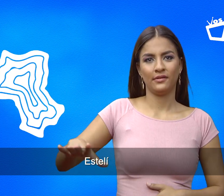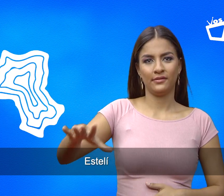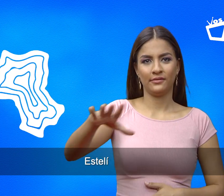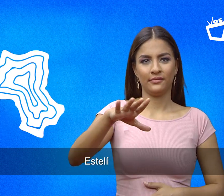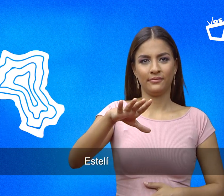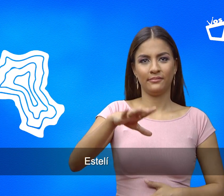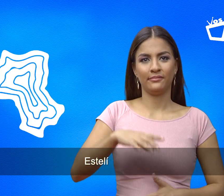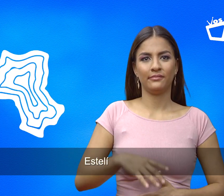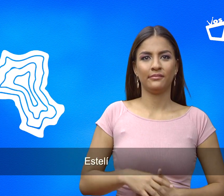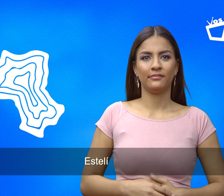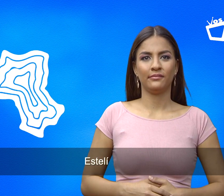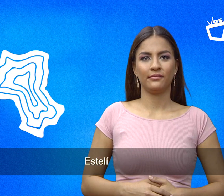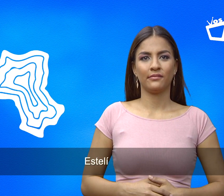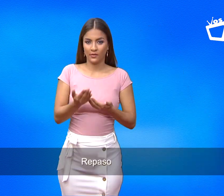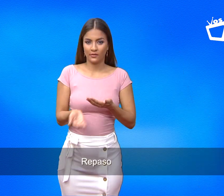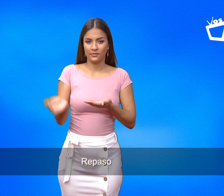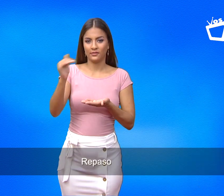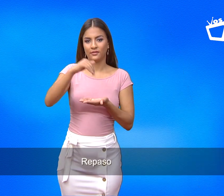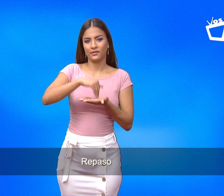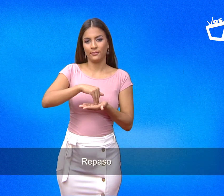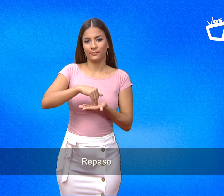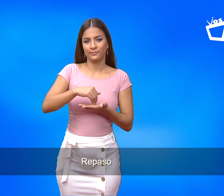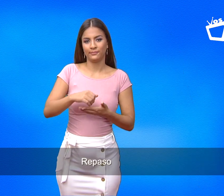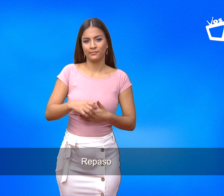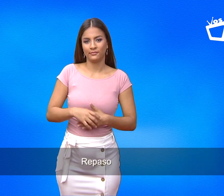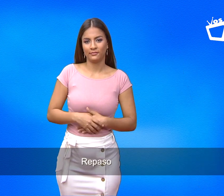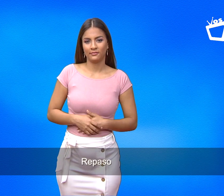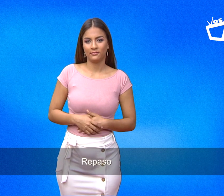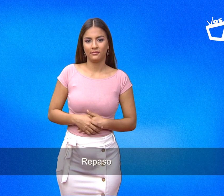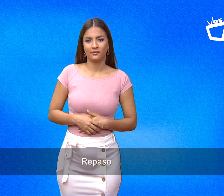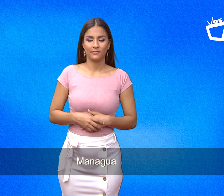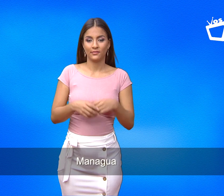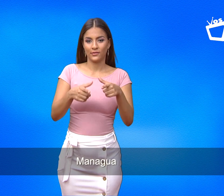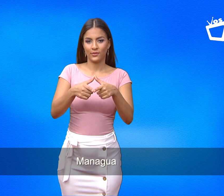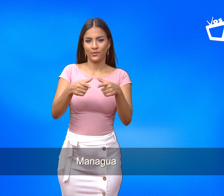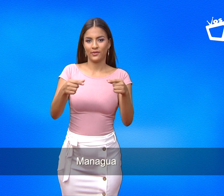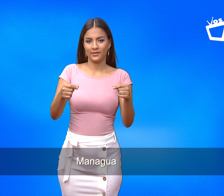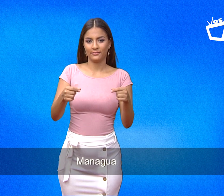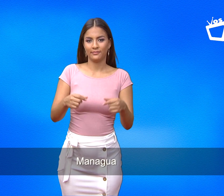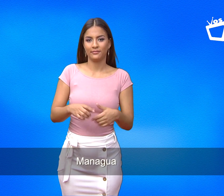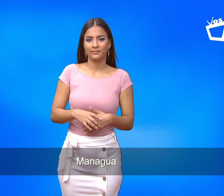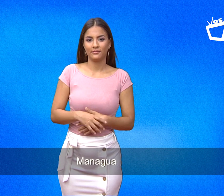estelí repaso managua